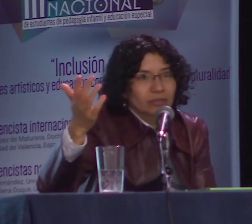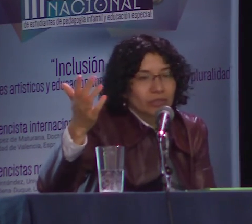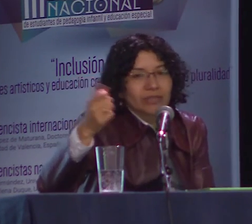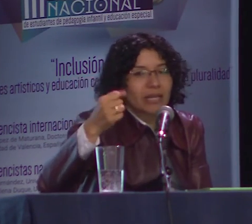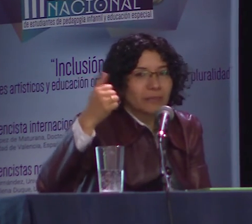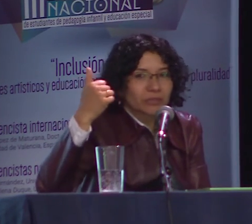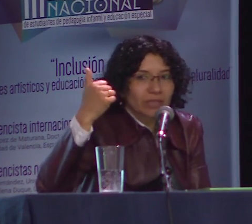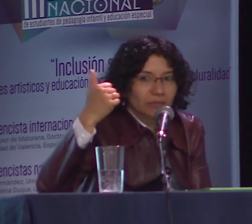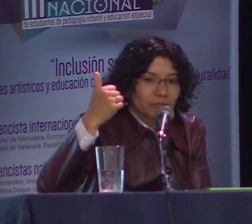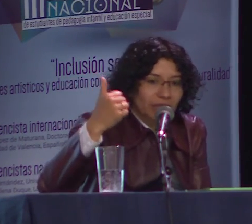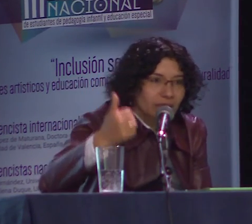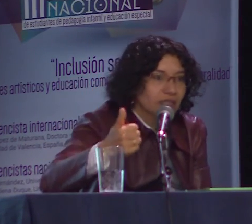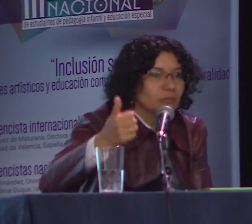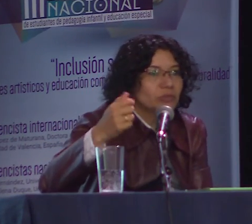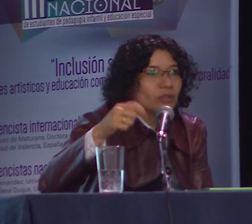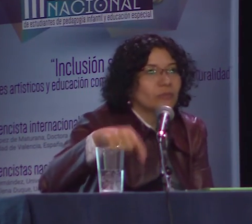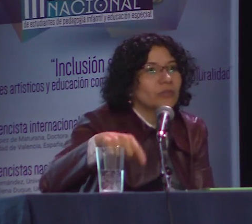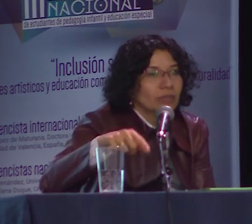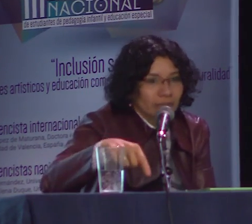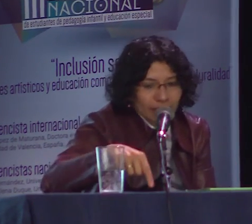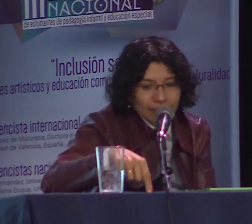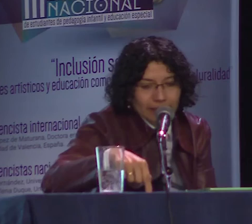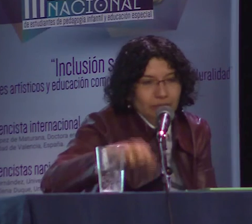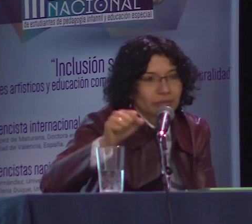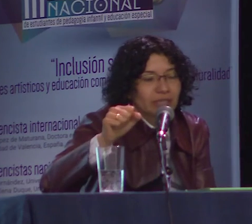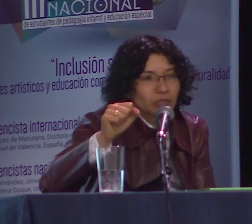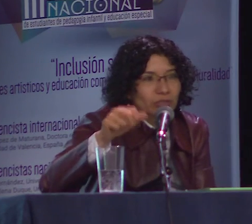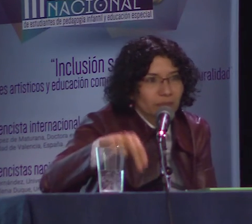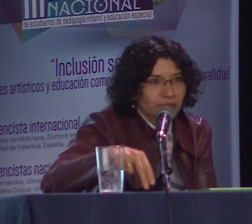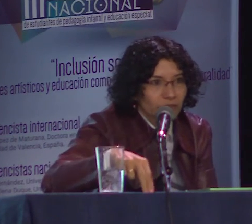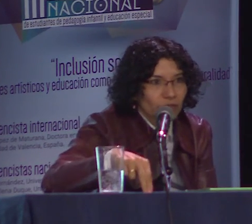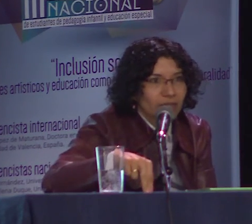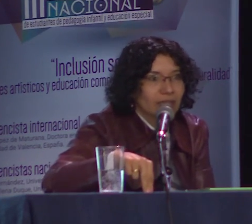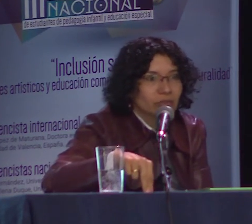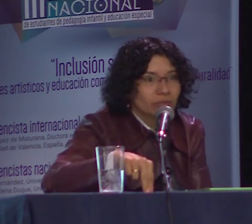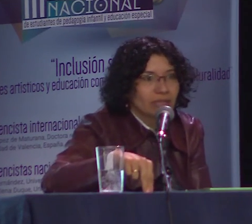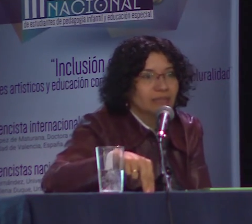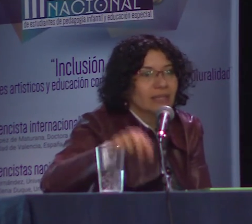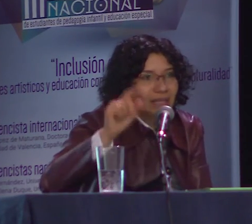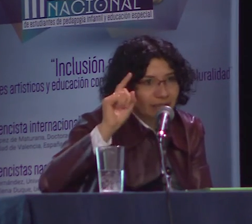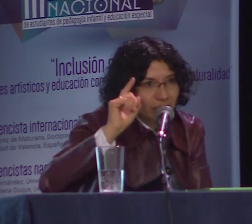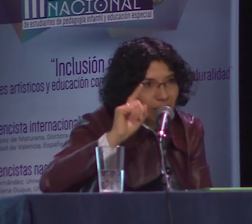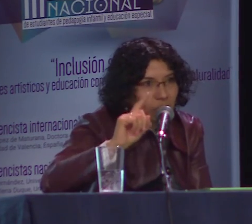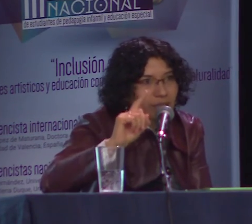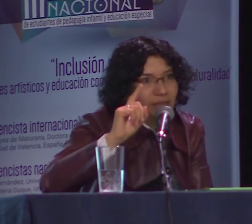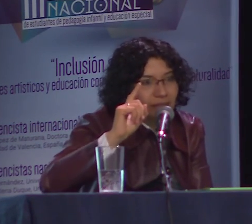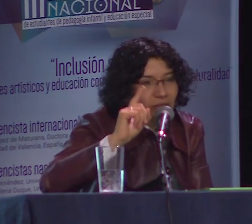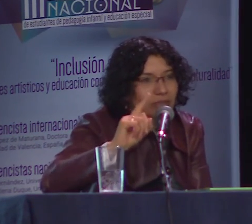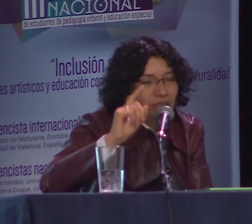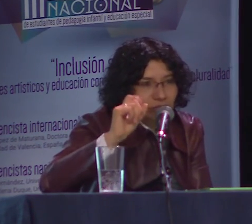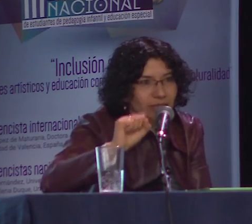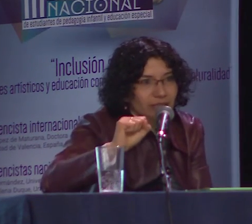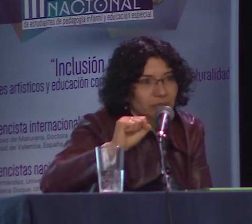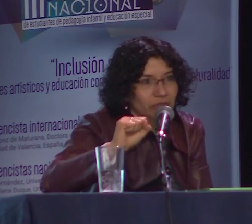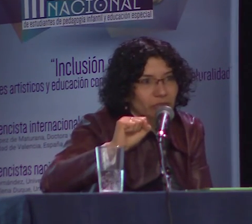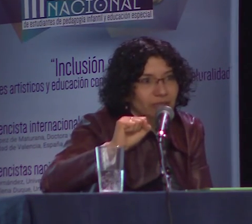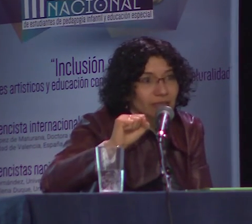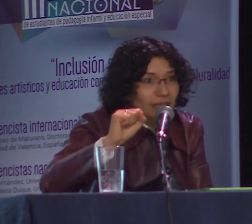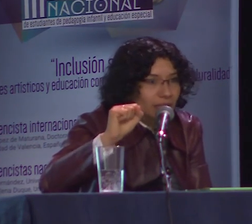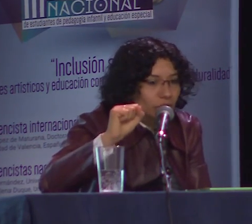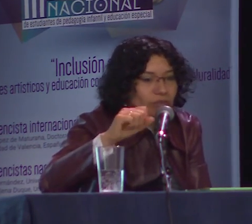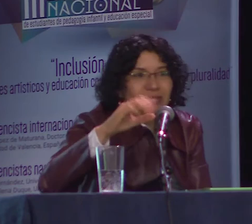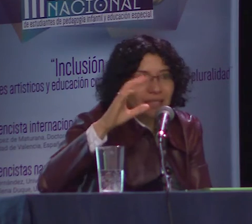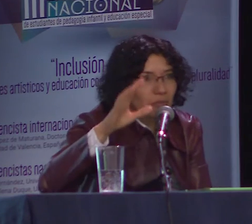no es lo ideal, pero tenemos mecanismos como los derechos de petición y las tutelas que salvaguarden los derechos de estas